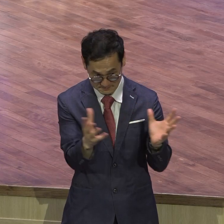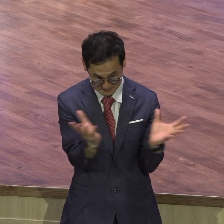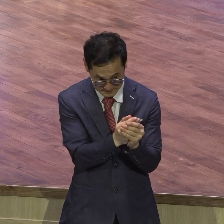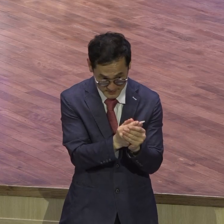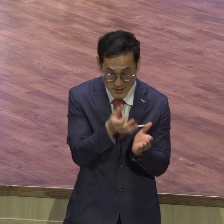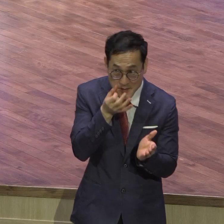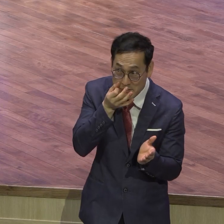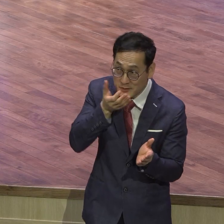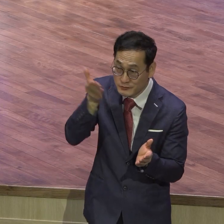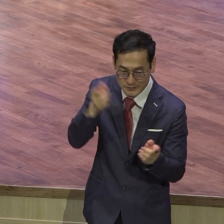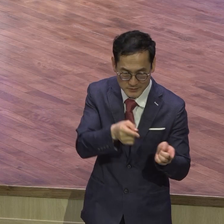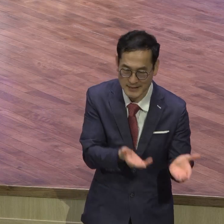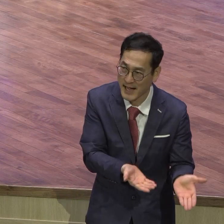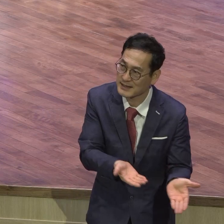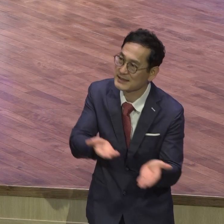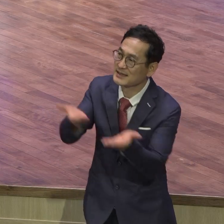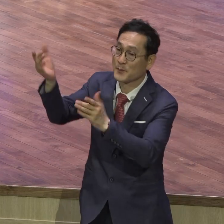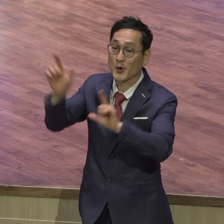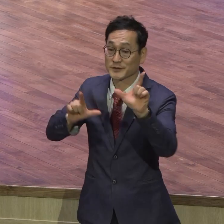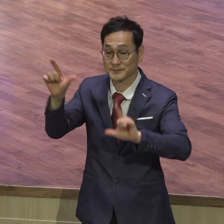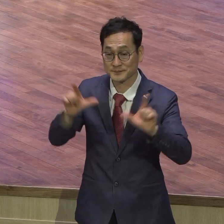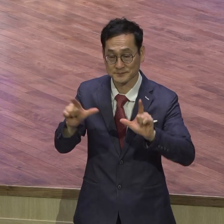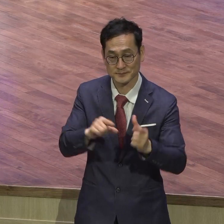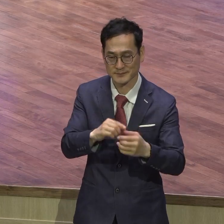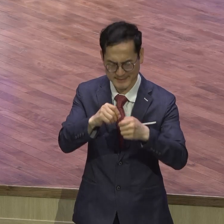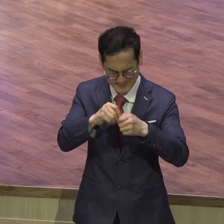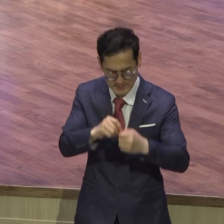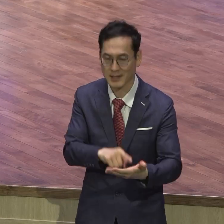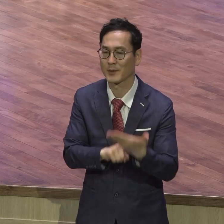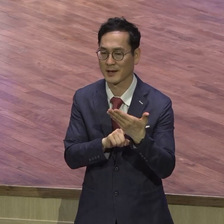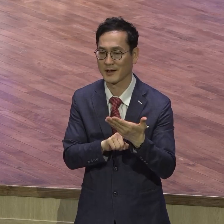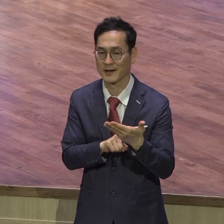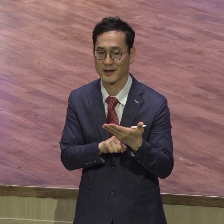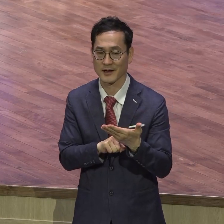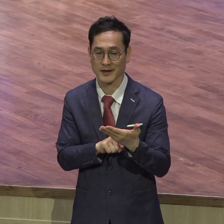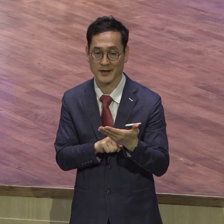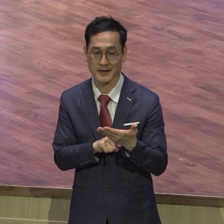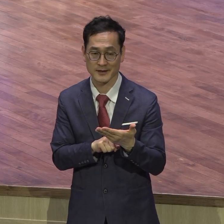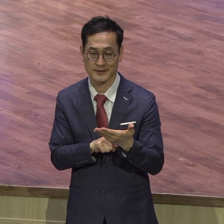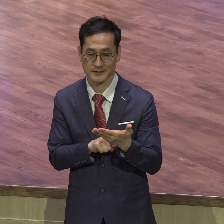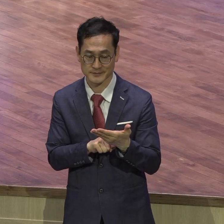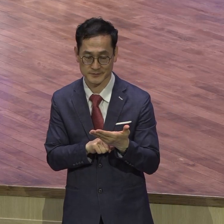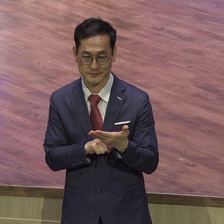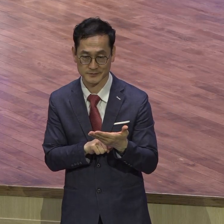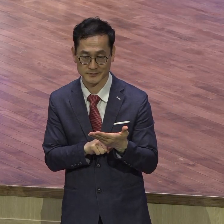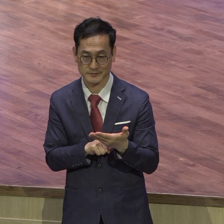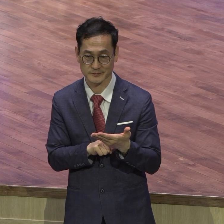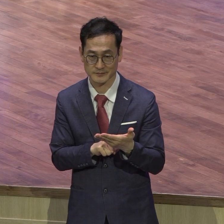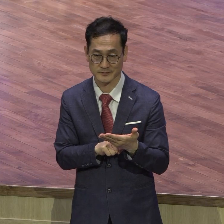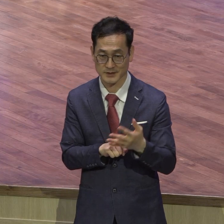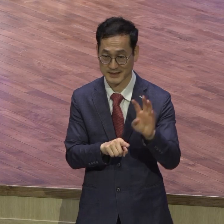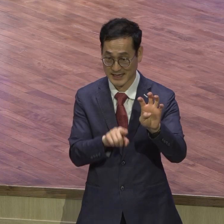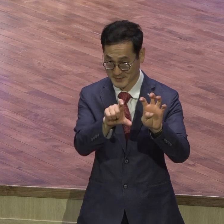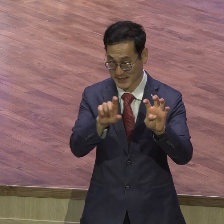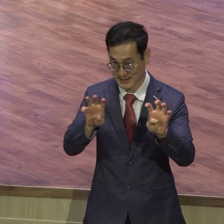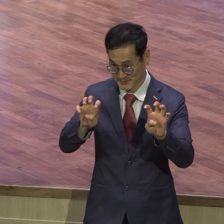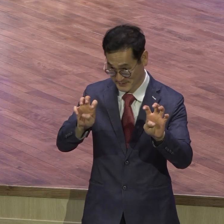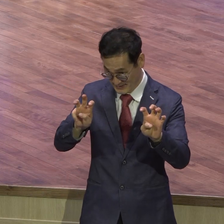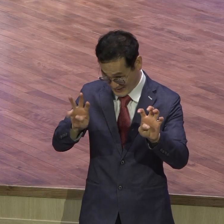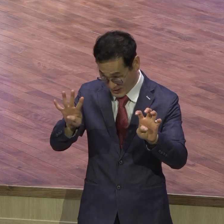봉헌하는 장면이 아주 상세하게 기록이 되어있습니다 본문 이 34절에 보면